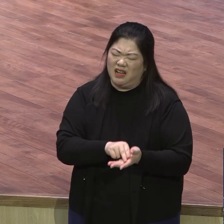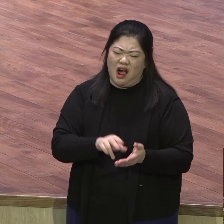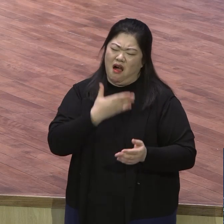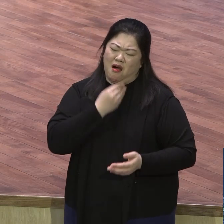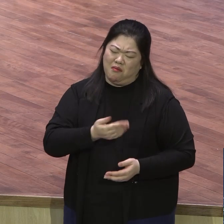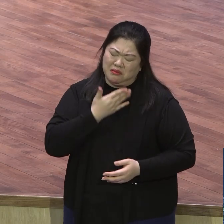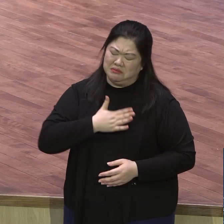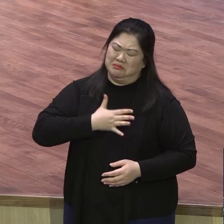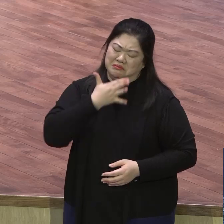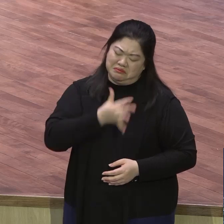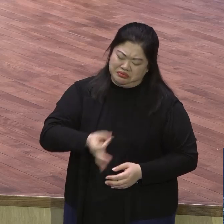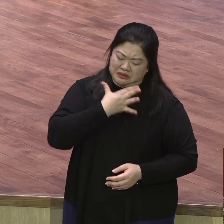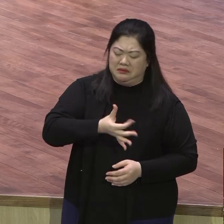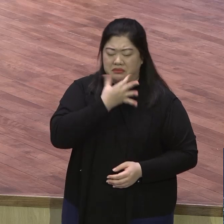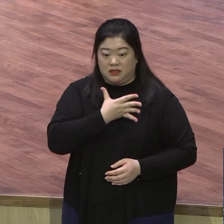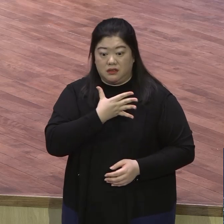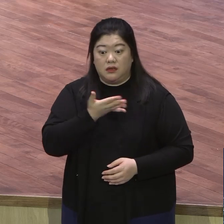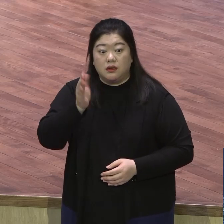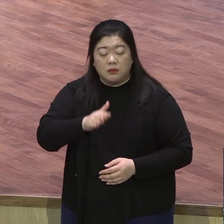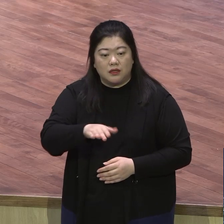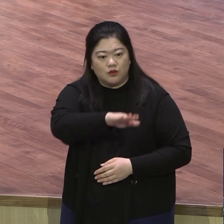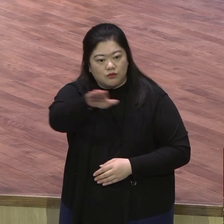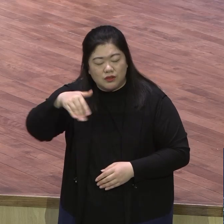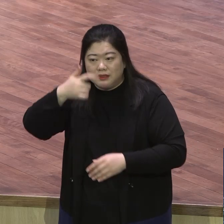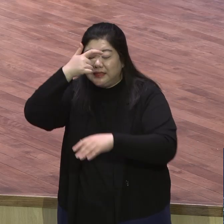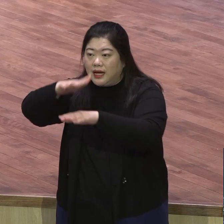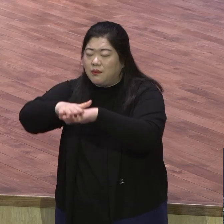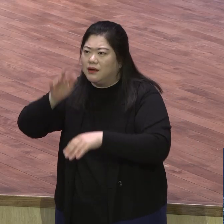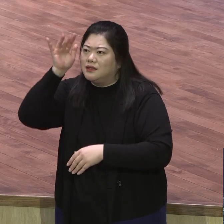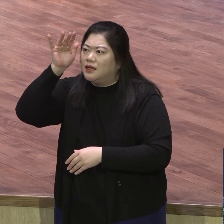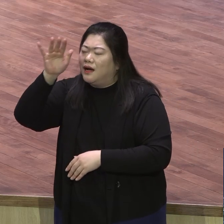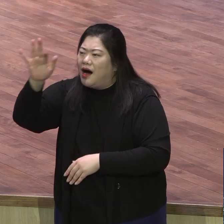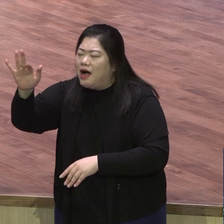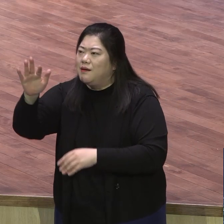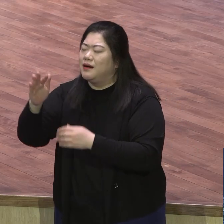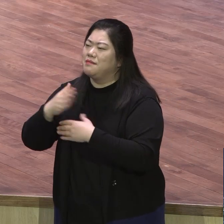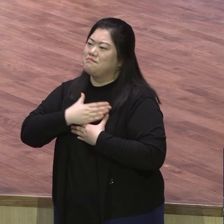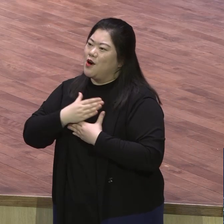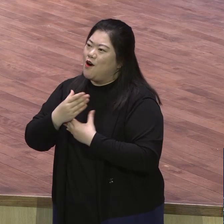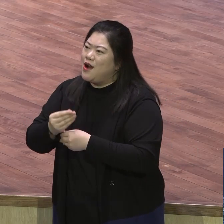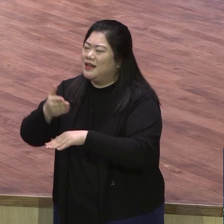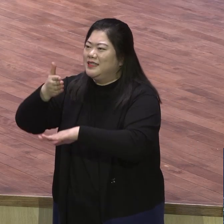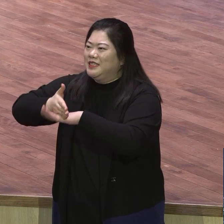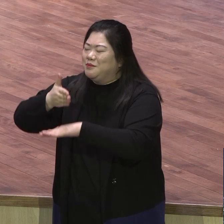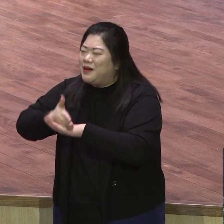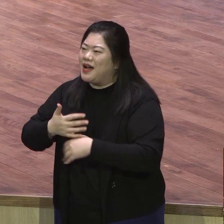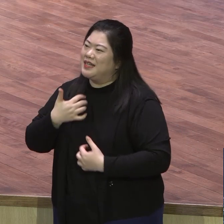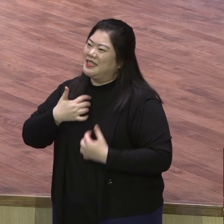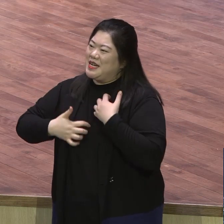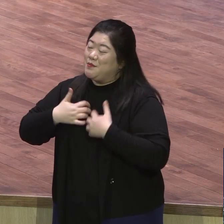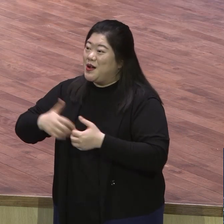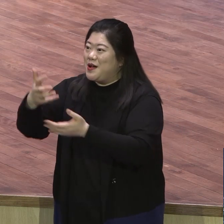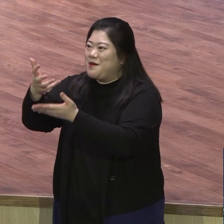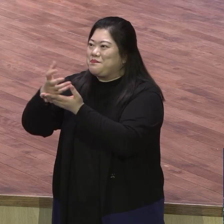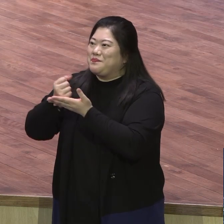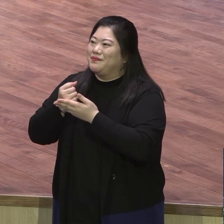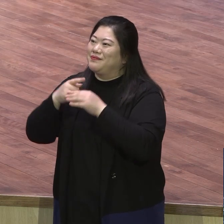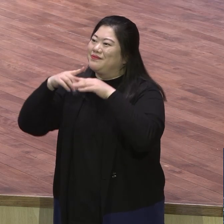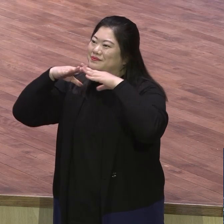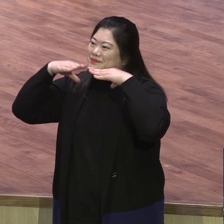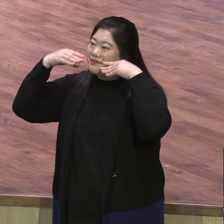늘 예배를 사모하면서 예배를 통해서 참 평안 참 기쁨 참 감사 참